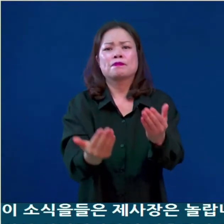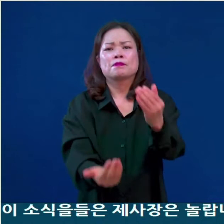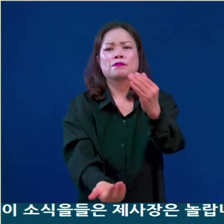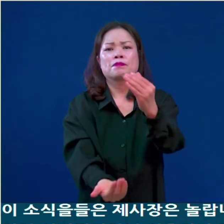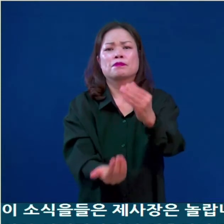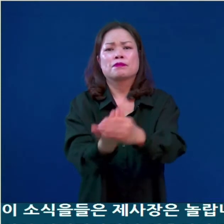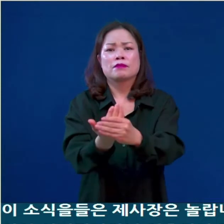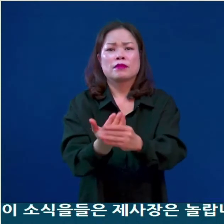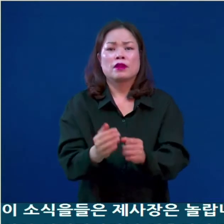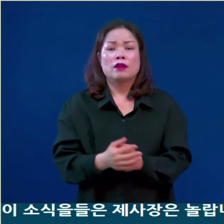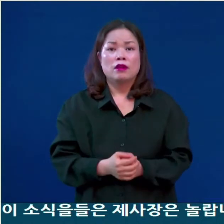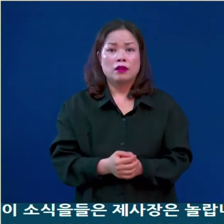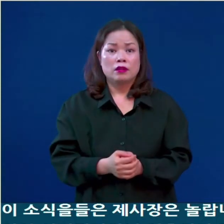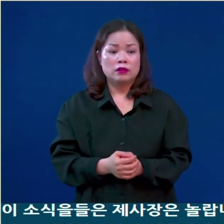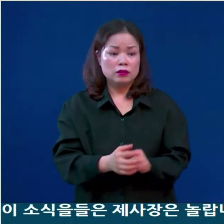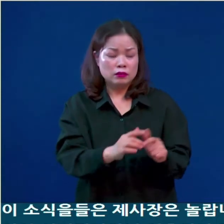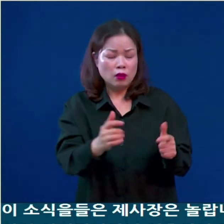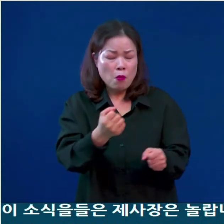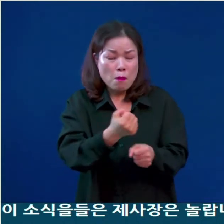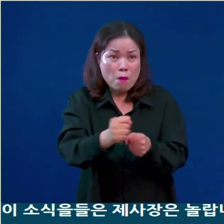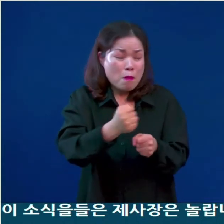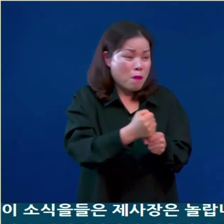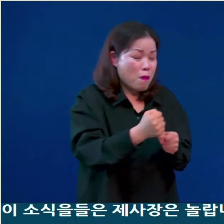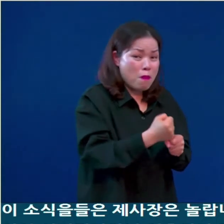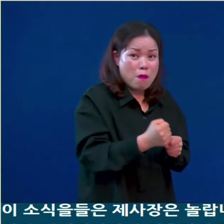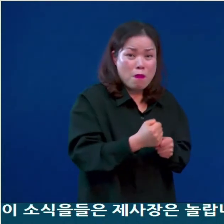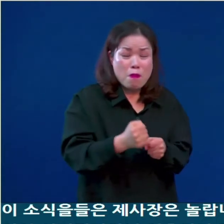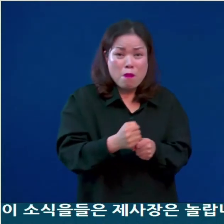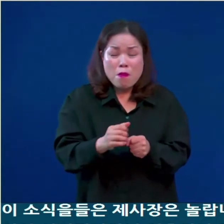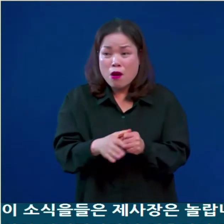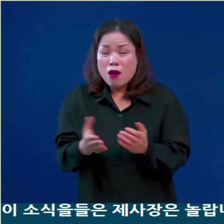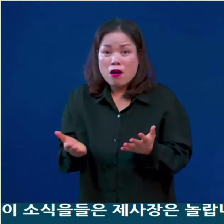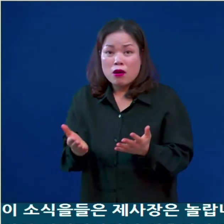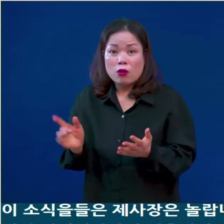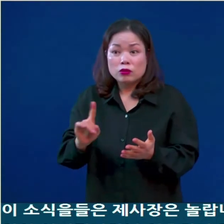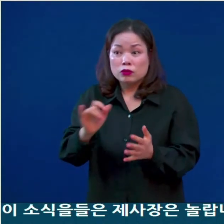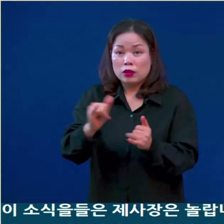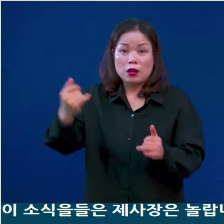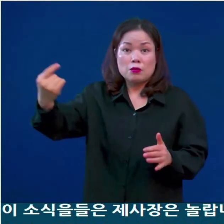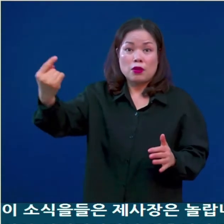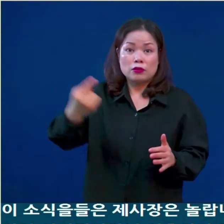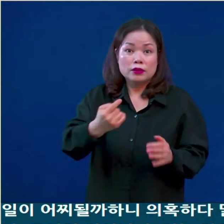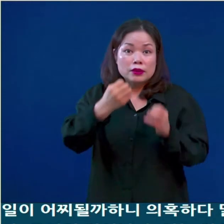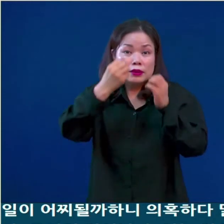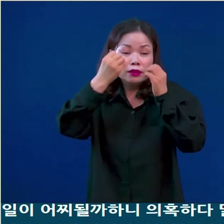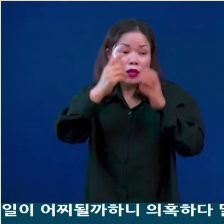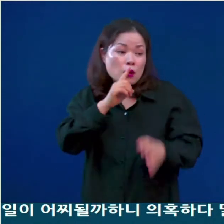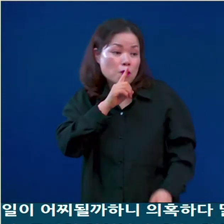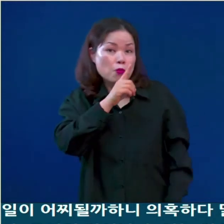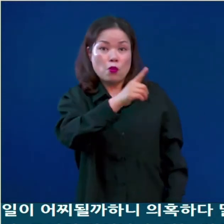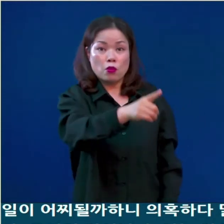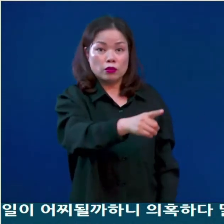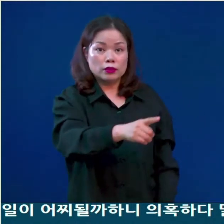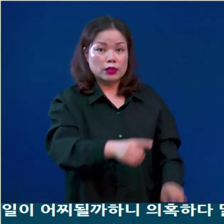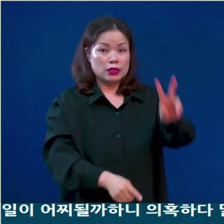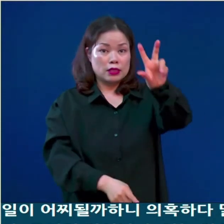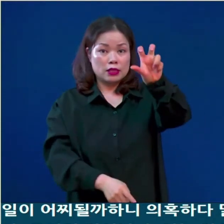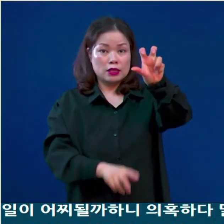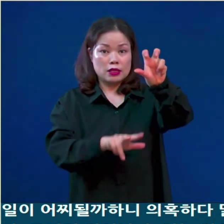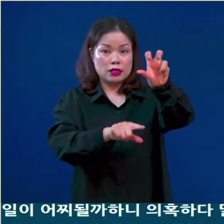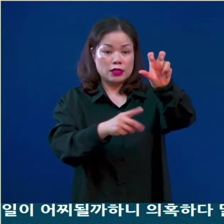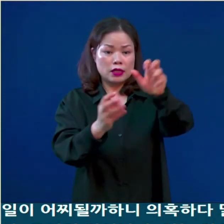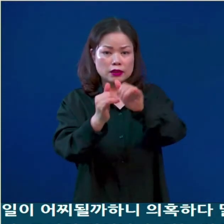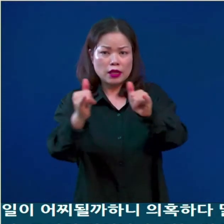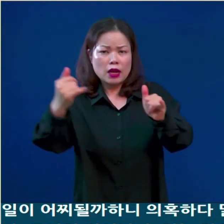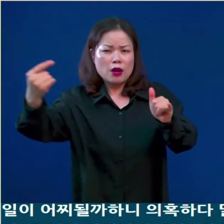때문이죠. 이렇게 그들이 당황하고 있을 때에 어떤 사람이 와서 새로운 보고를 합니다. 25절,